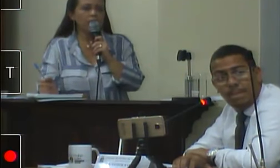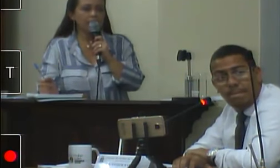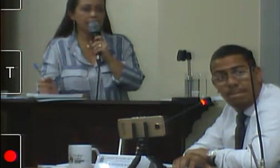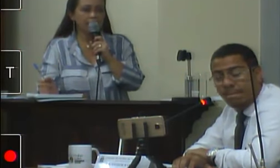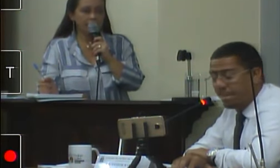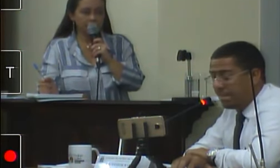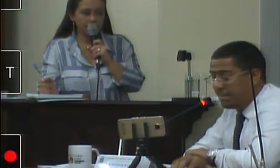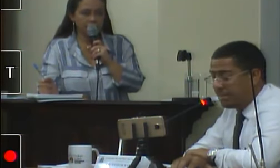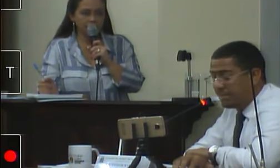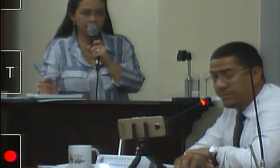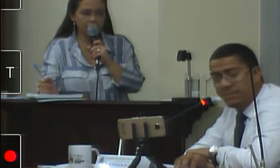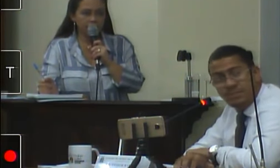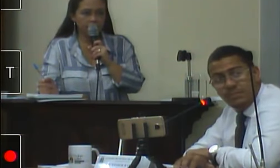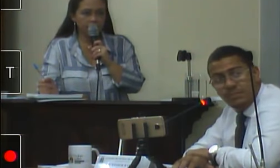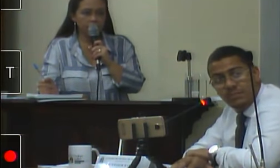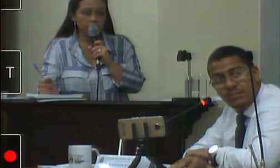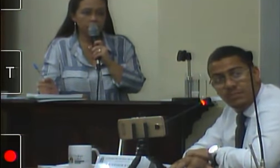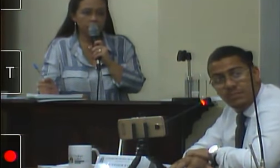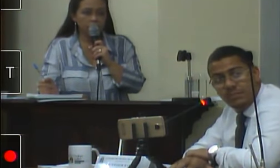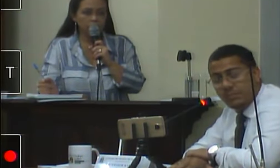são realizadas?